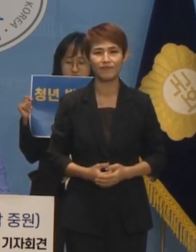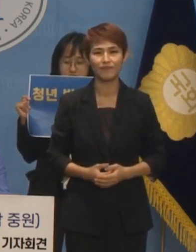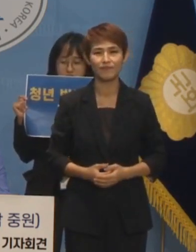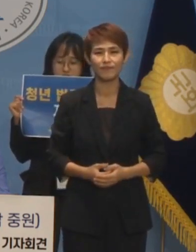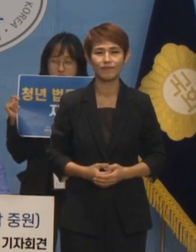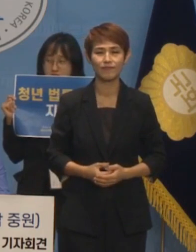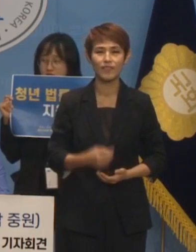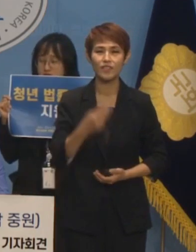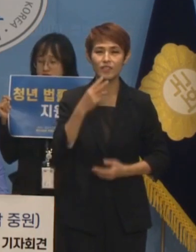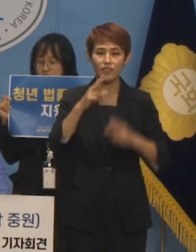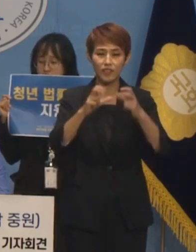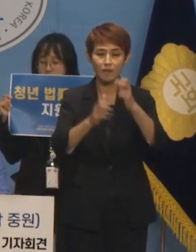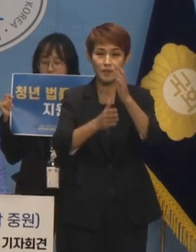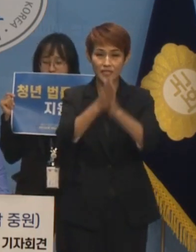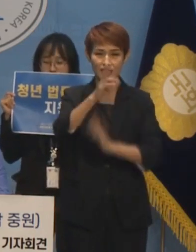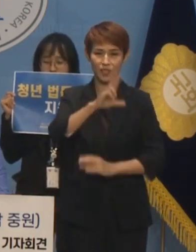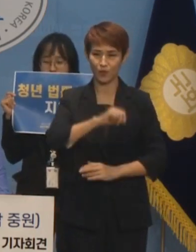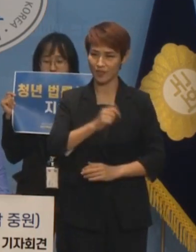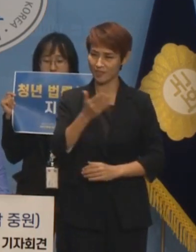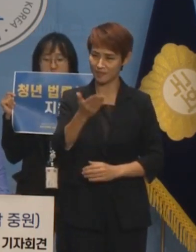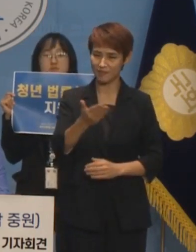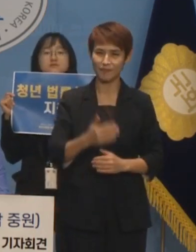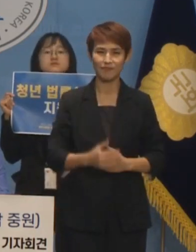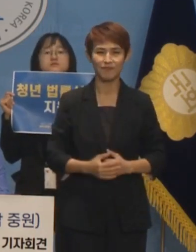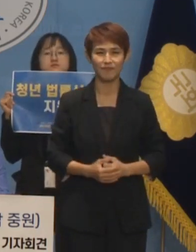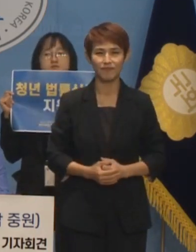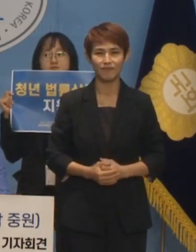윤혜선 성남시의원님 오셨습니다.